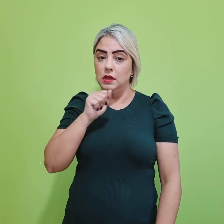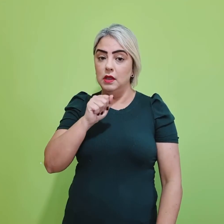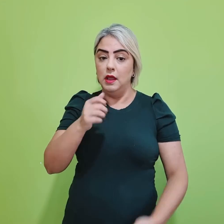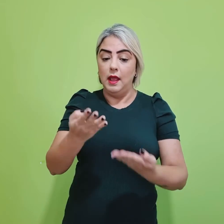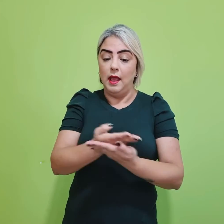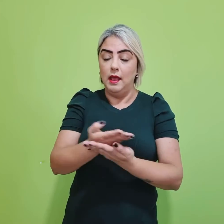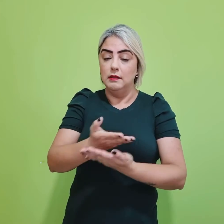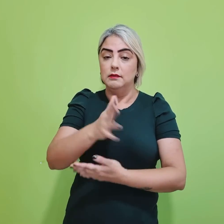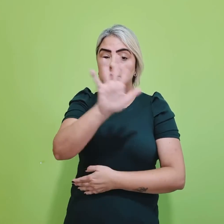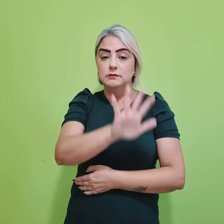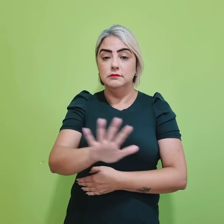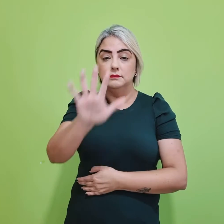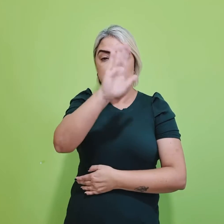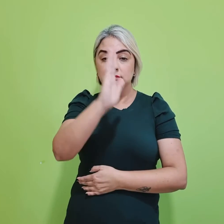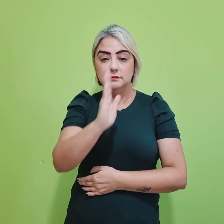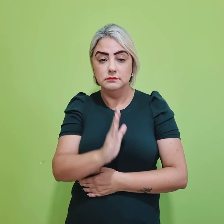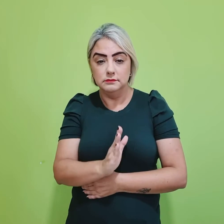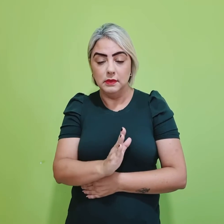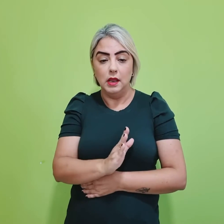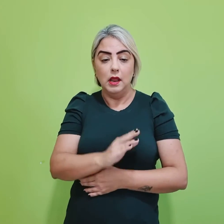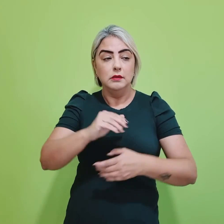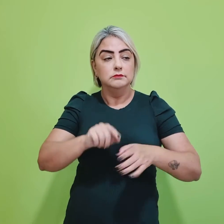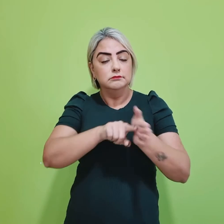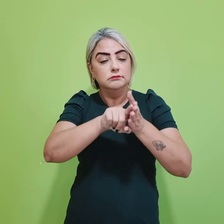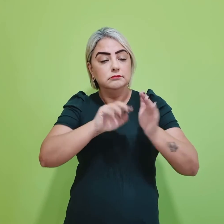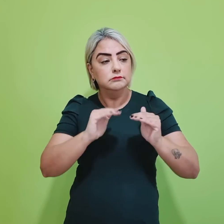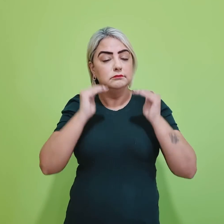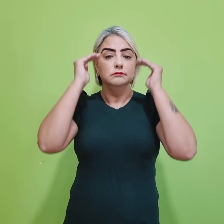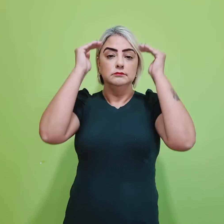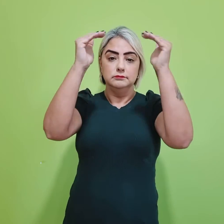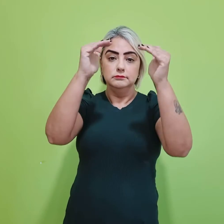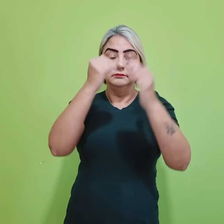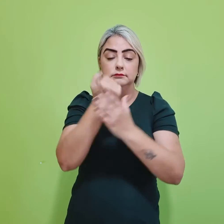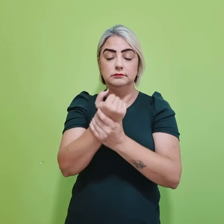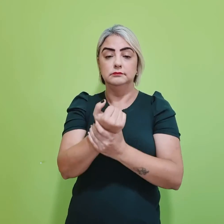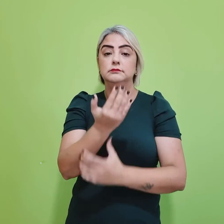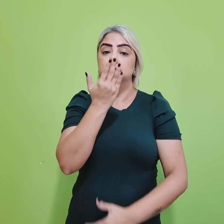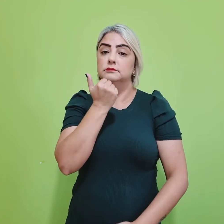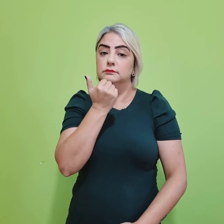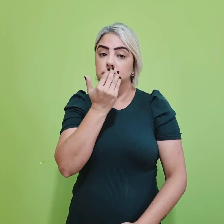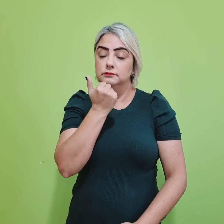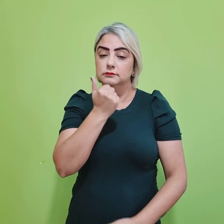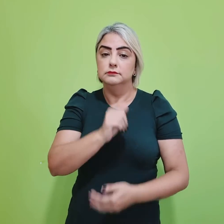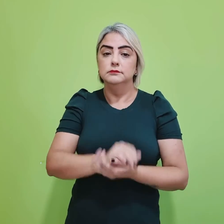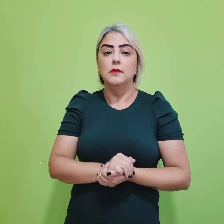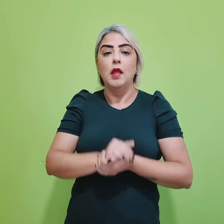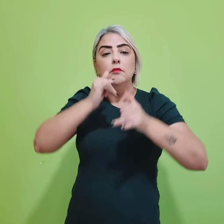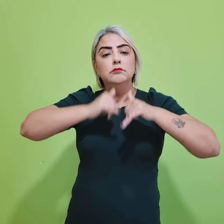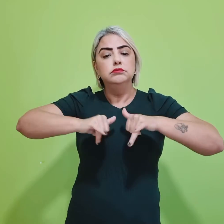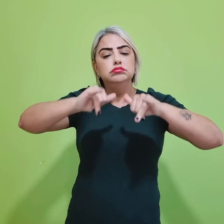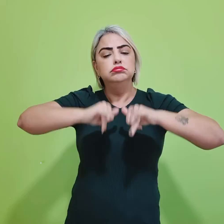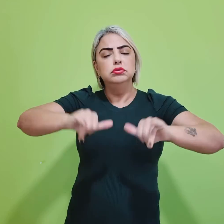Rede Brasileira de Pesquisa em Soberania e Segurança Alimentar divulgou